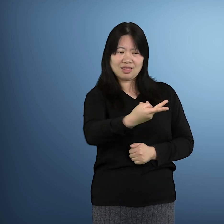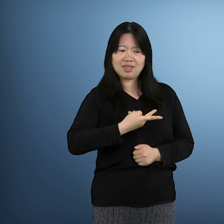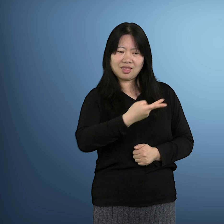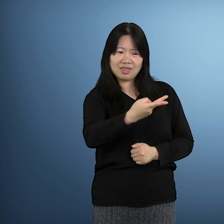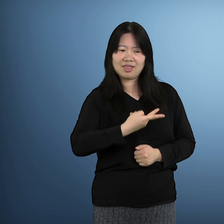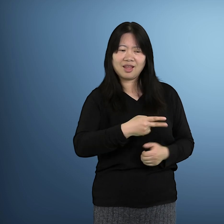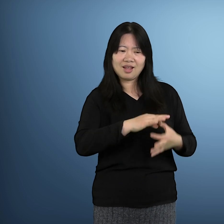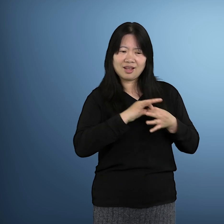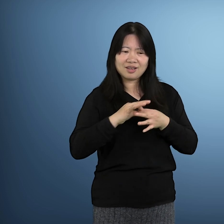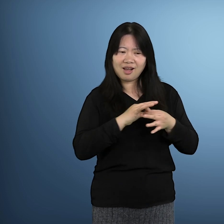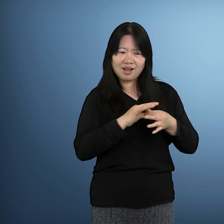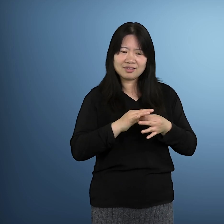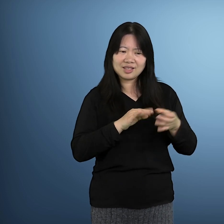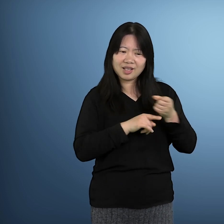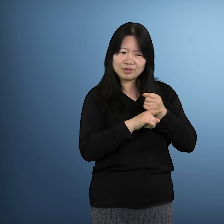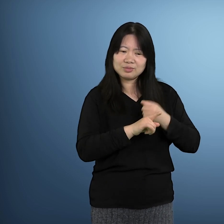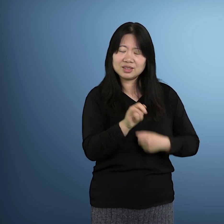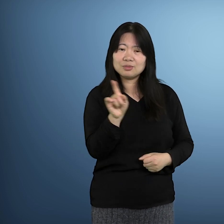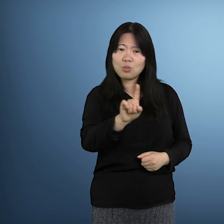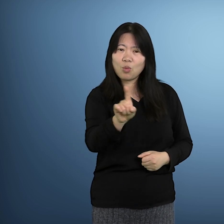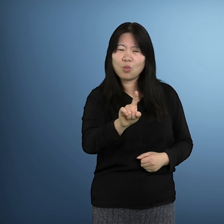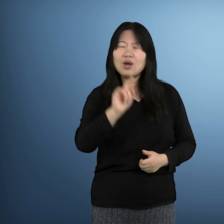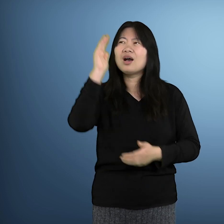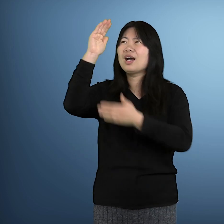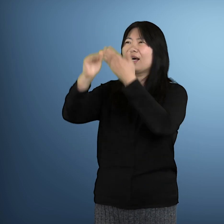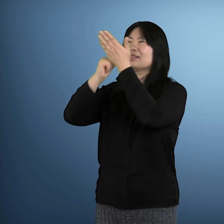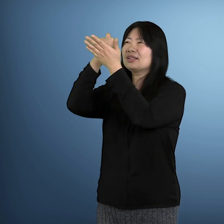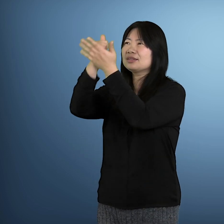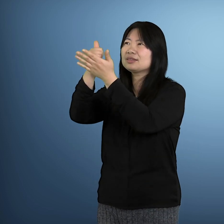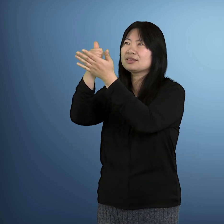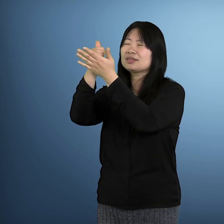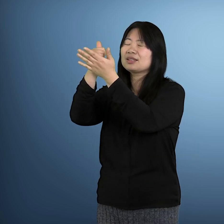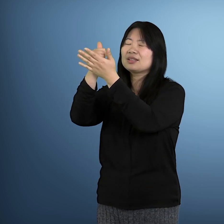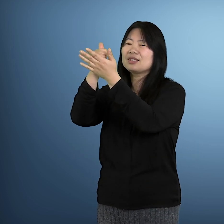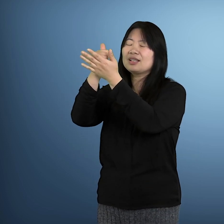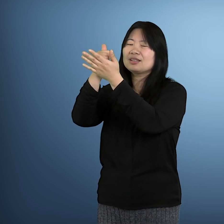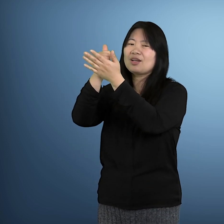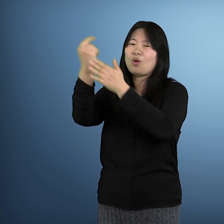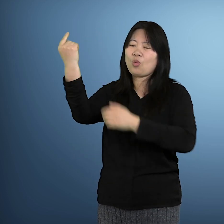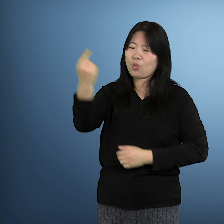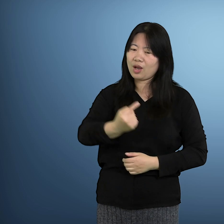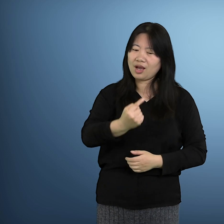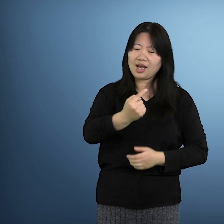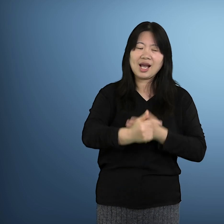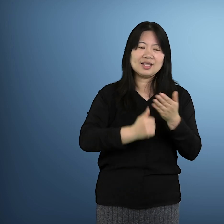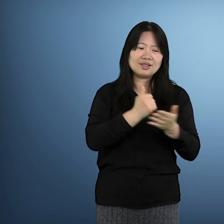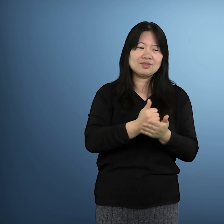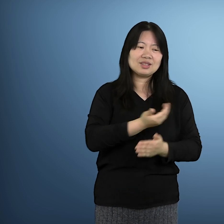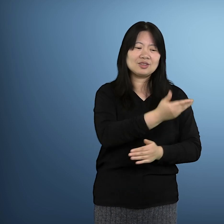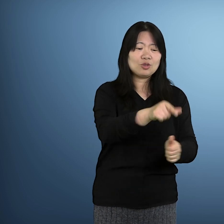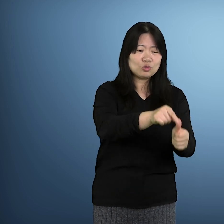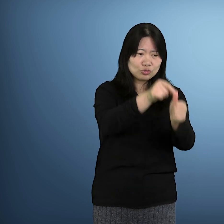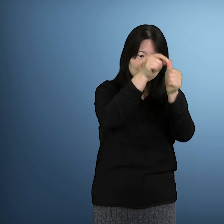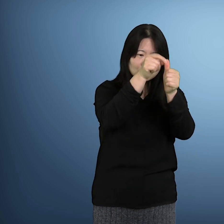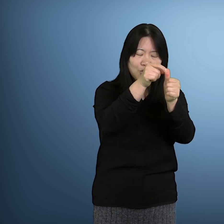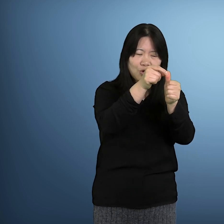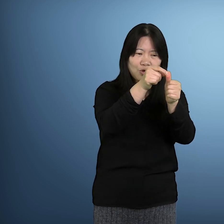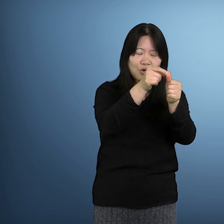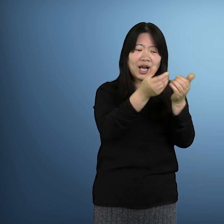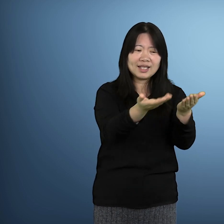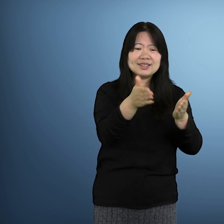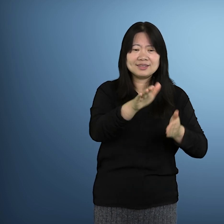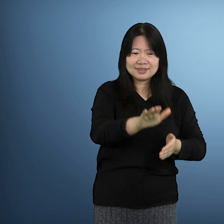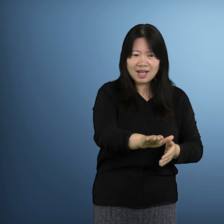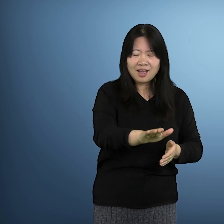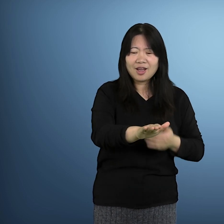함수 관계는 뭘 의미할까요? 하나님이 내려가서 하나님이 그들을 구원하시는데